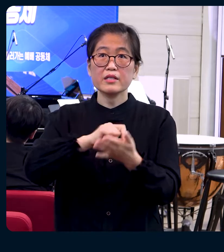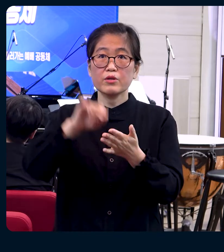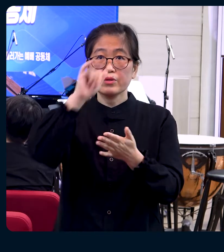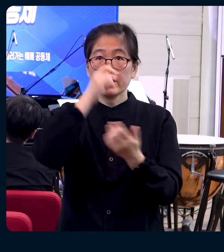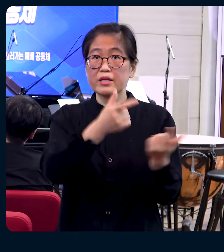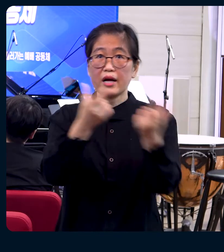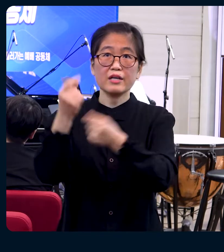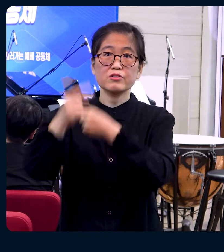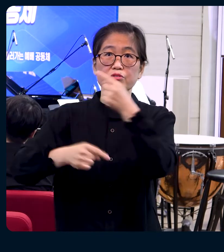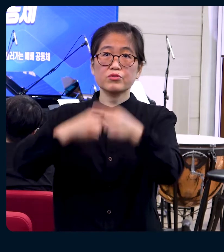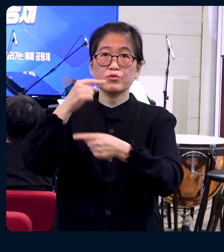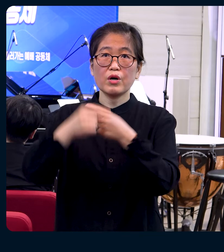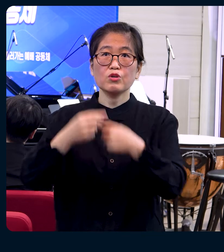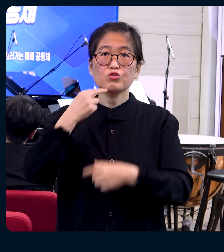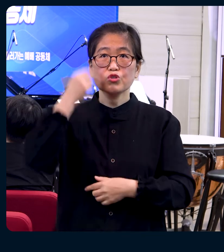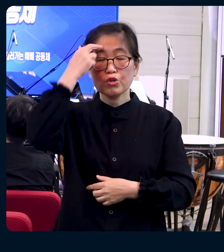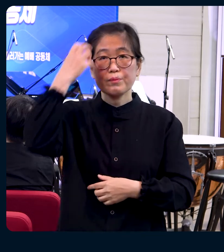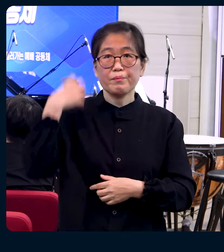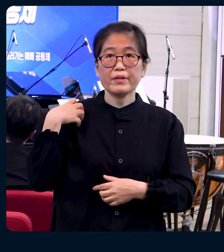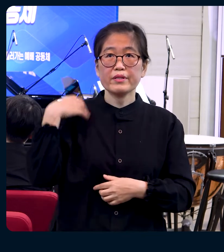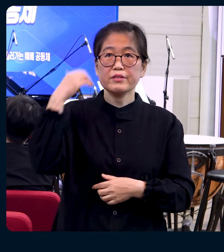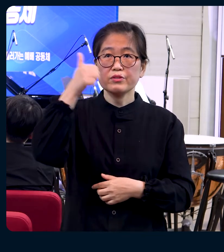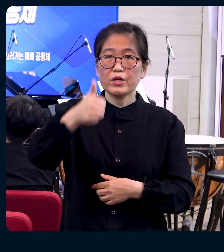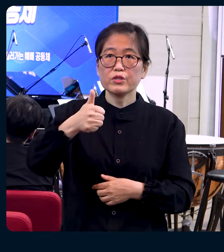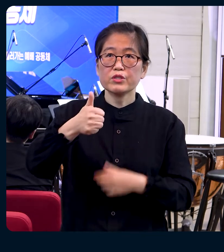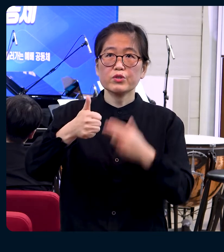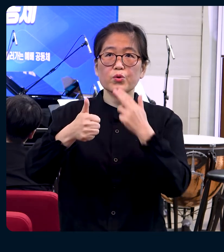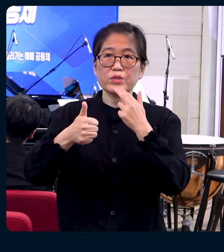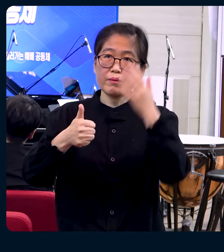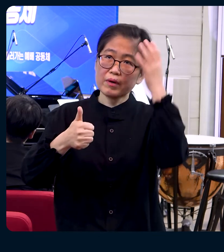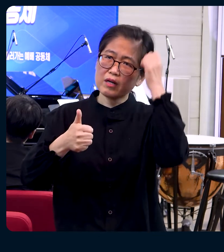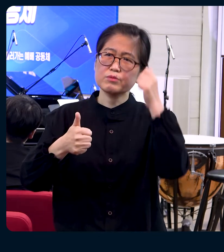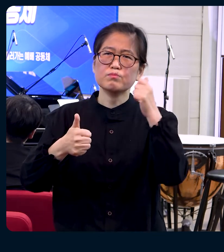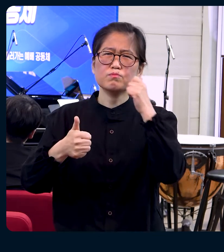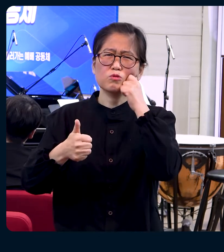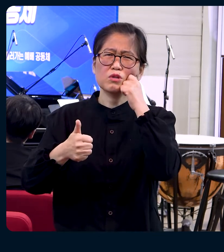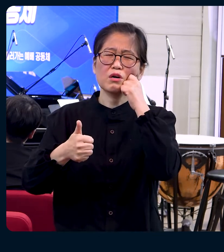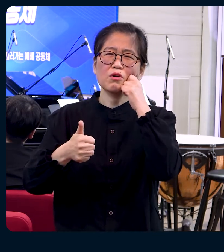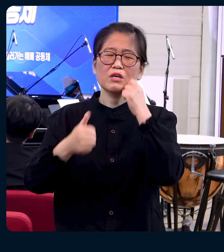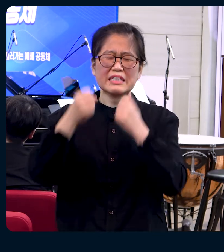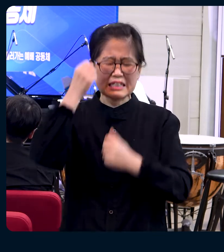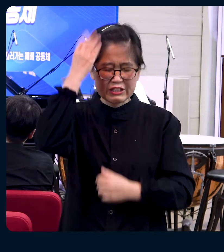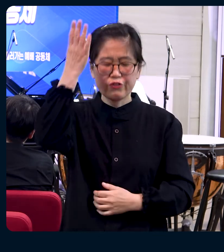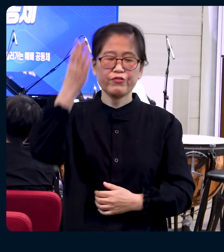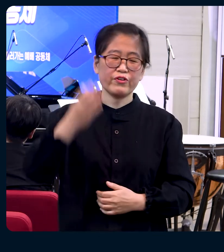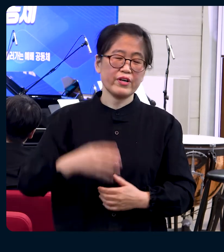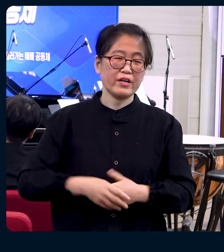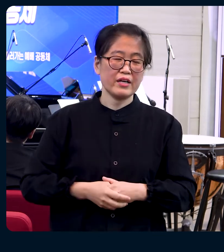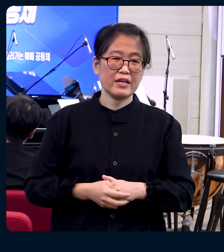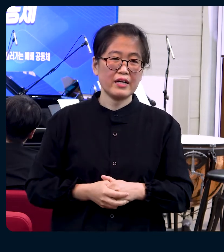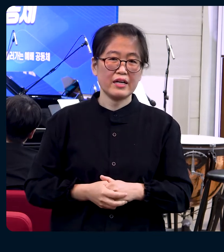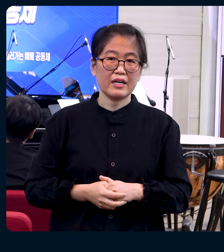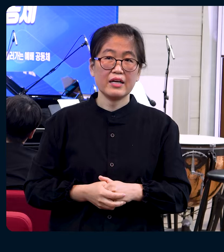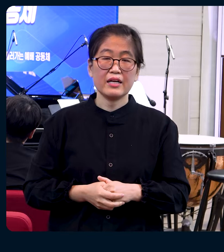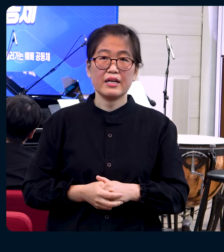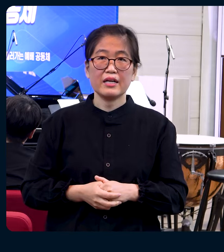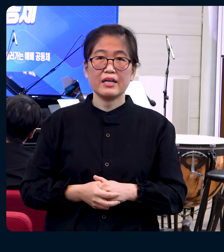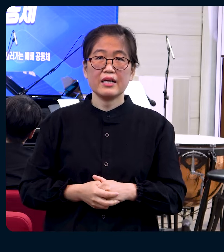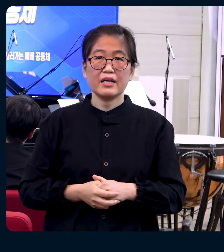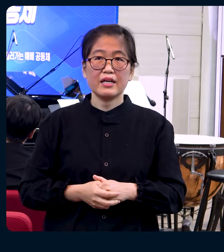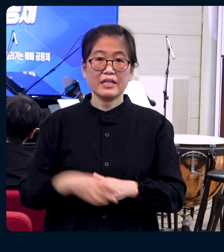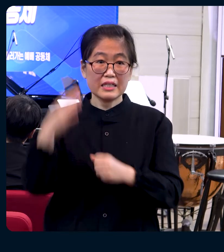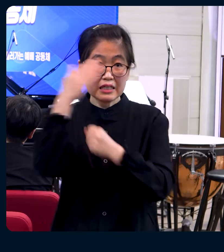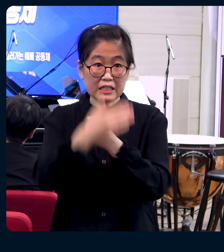이렇게 기록돼요. 다 같이 한번 읽겠습니다. 술 맡은 관원장이 요셉을 기억하지 못하고 그를